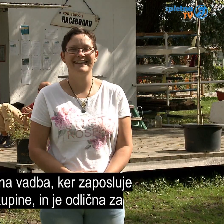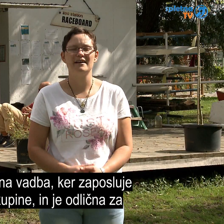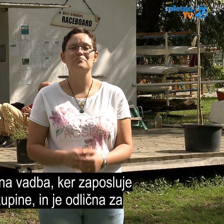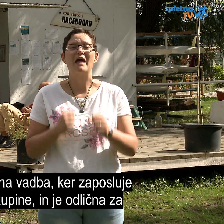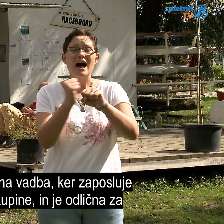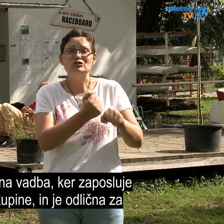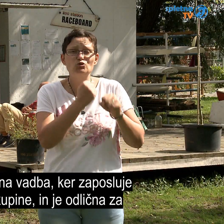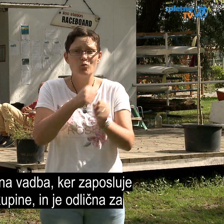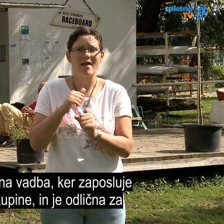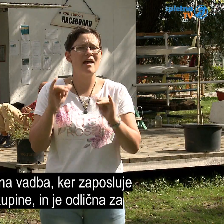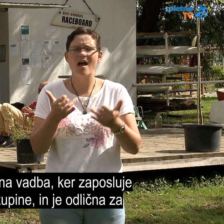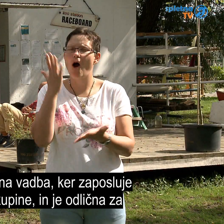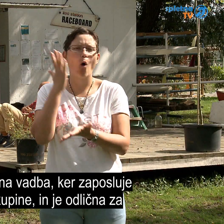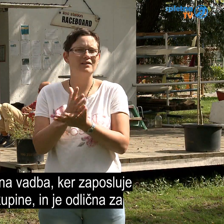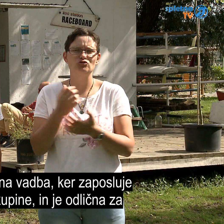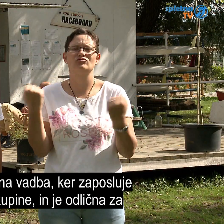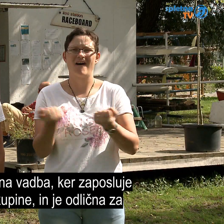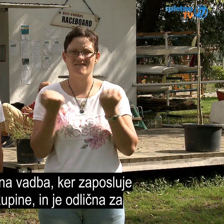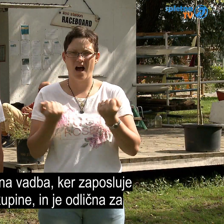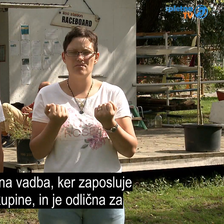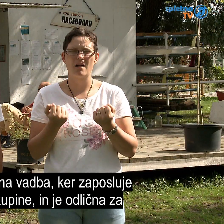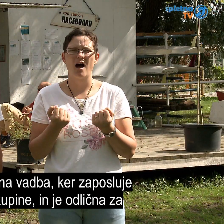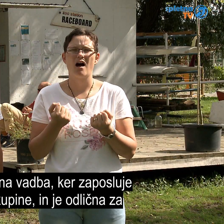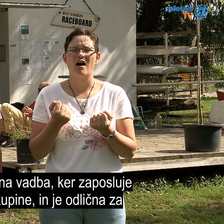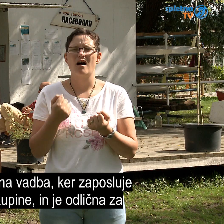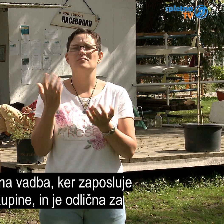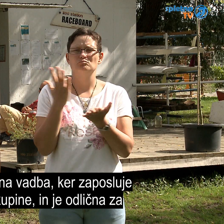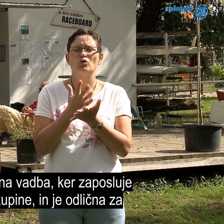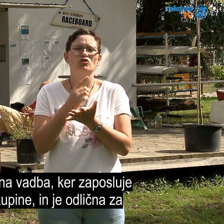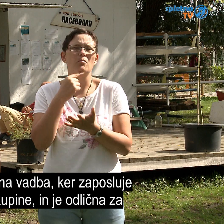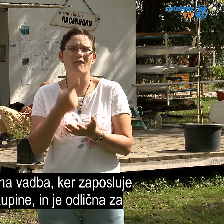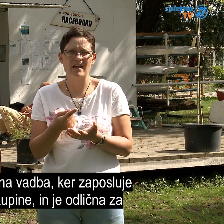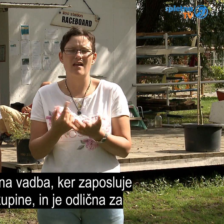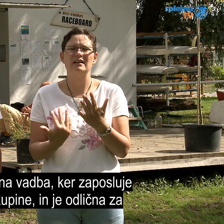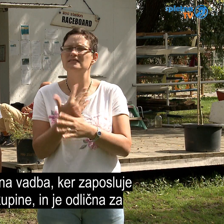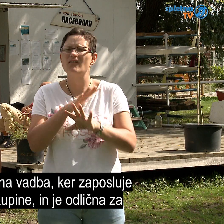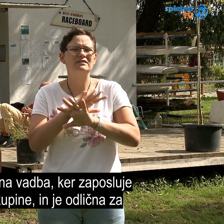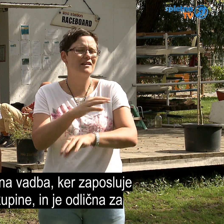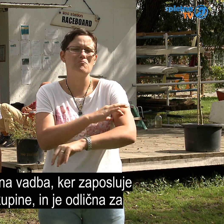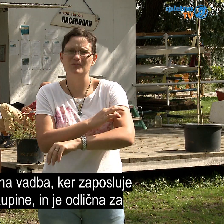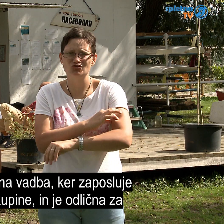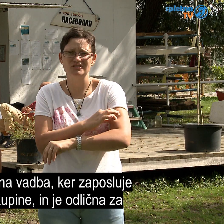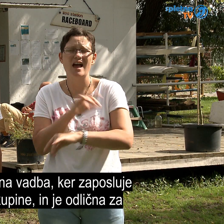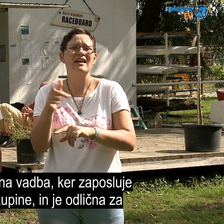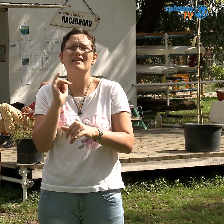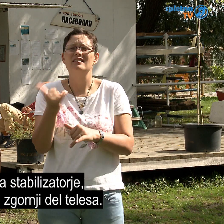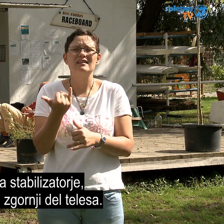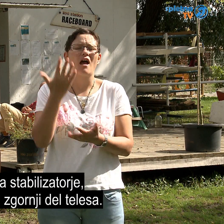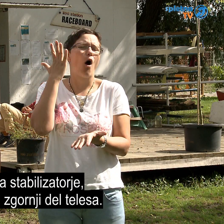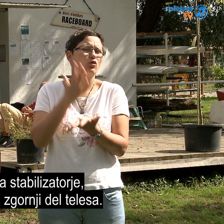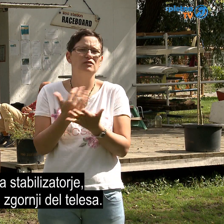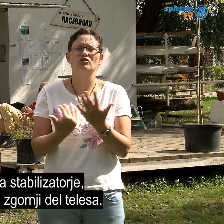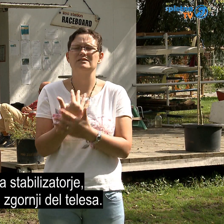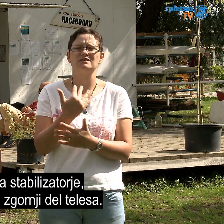Supanje je odlična vada, zato ker smo že povedali, da zaposluje vse mišične skupine in je odlična za hrbet,